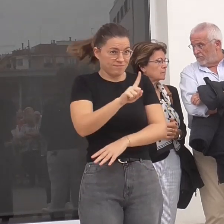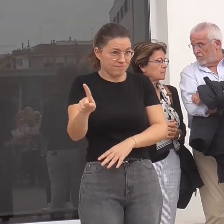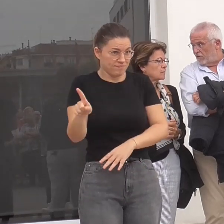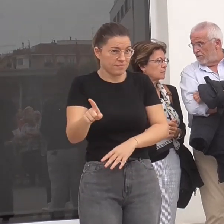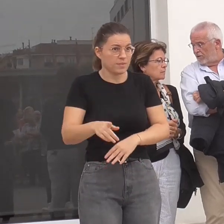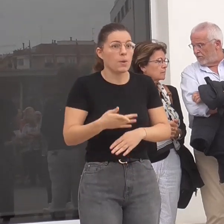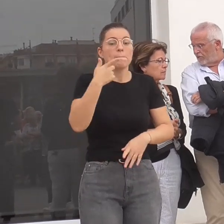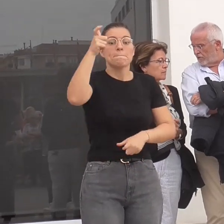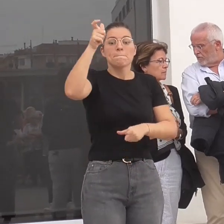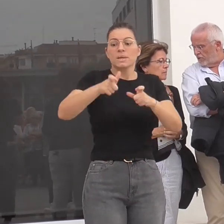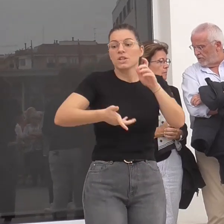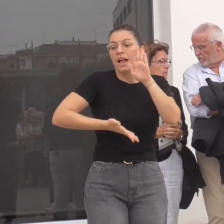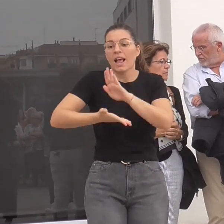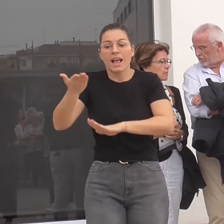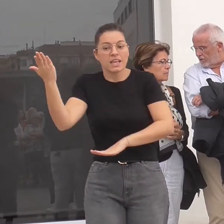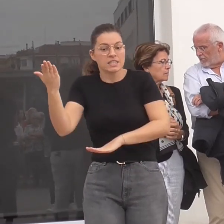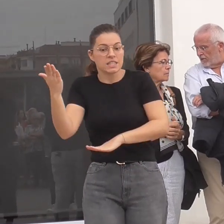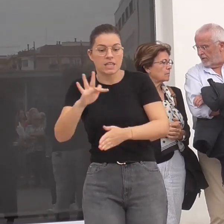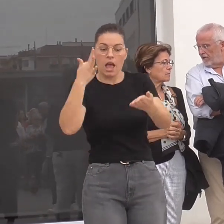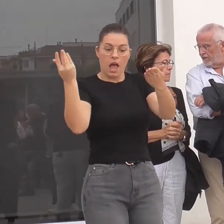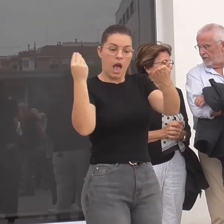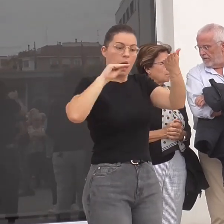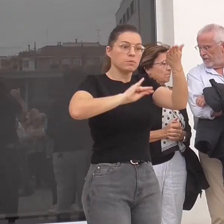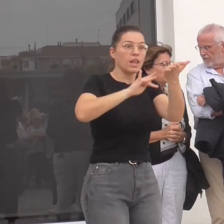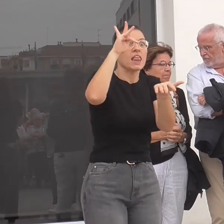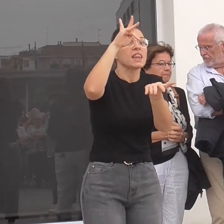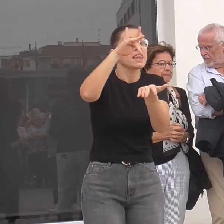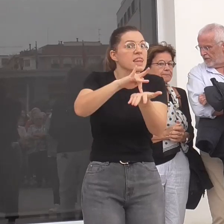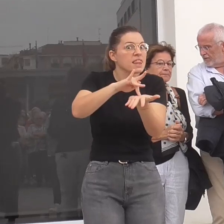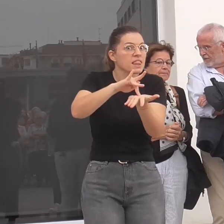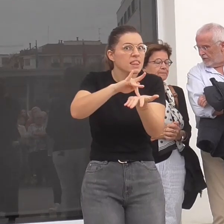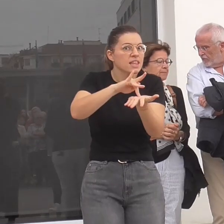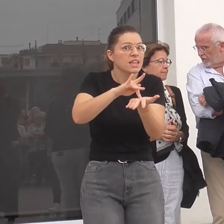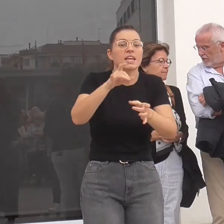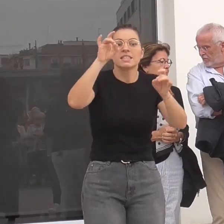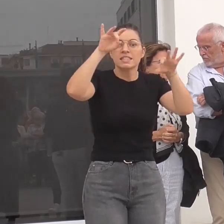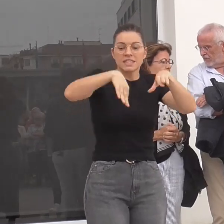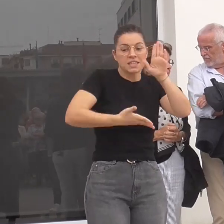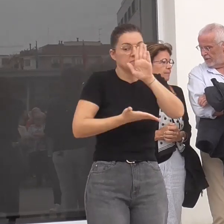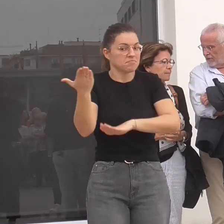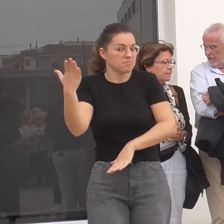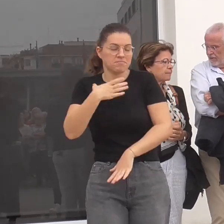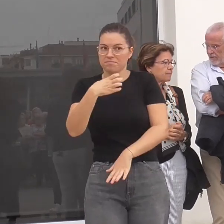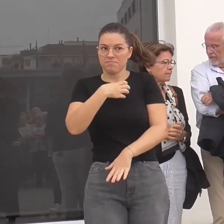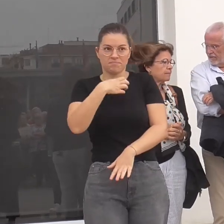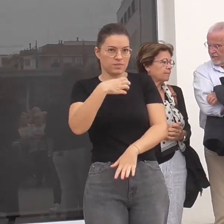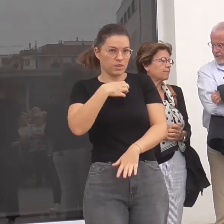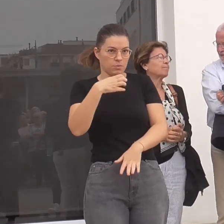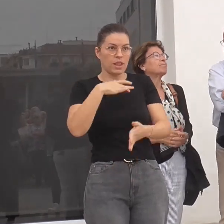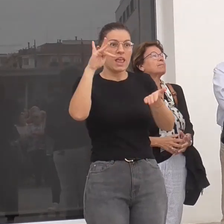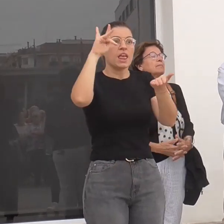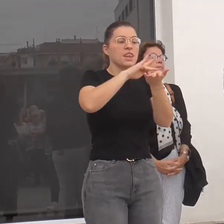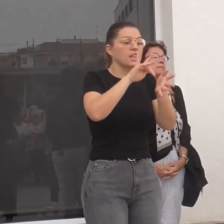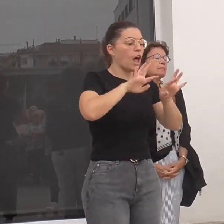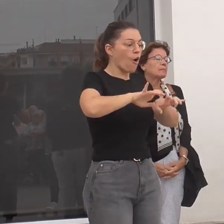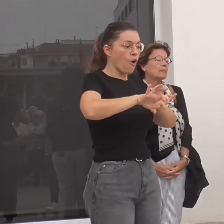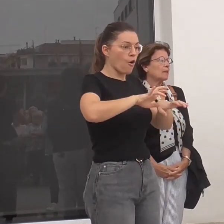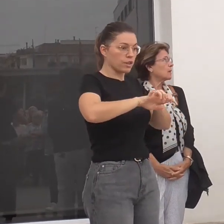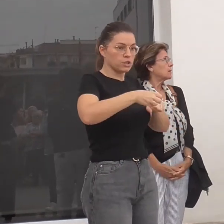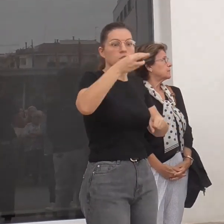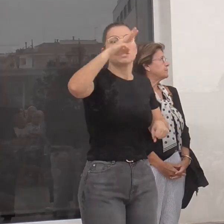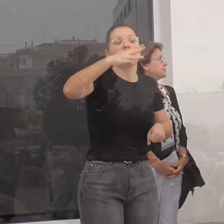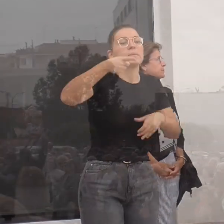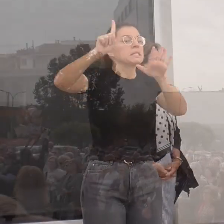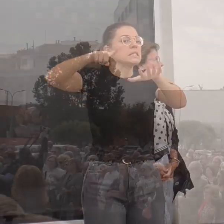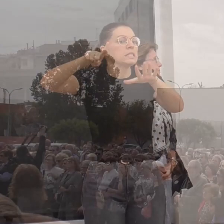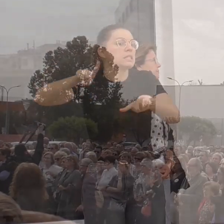uno sin una lista de espera, sin una cita. La cita que salga por el ordenador será 3